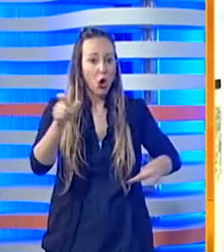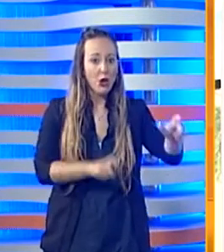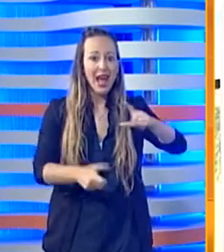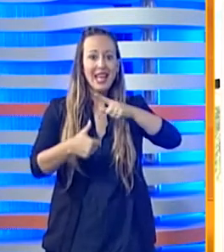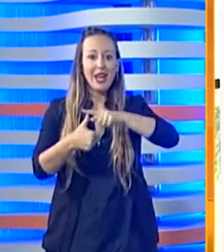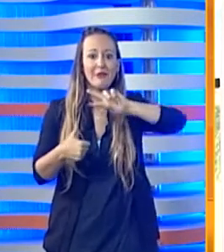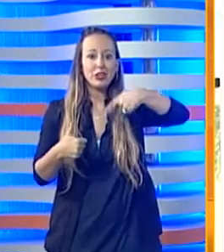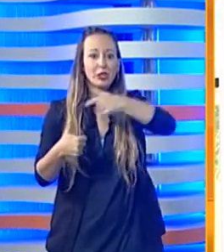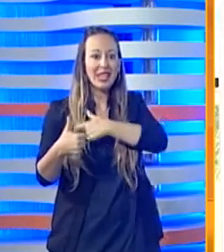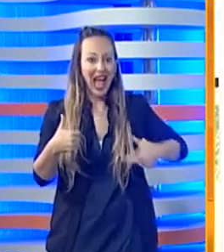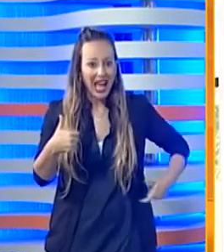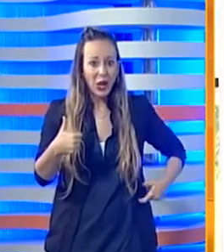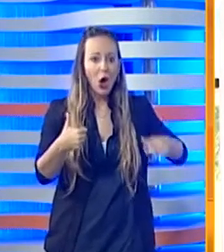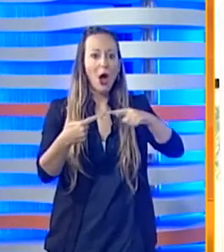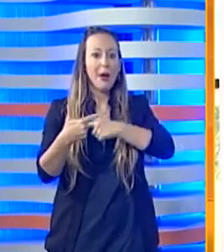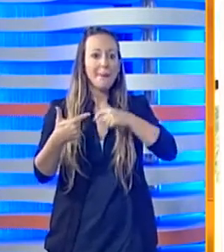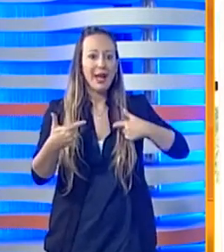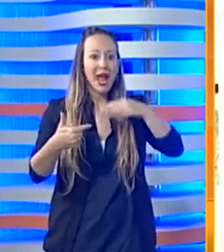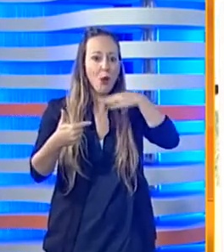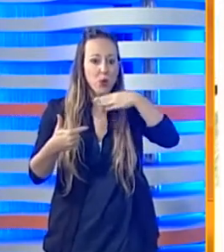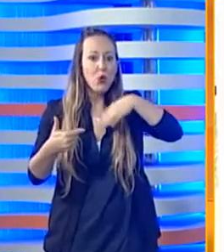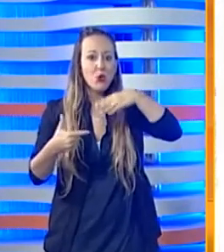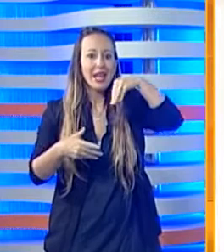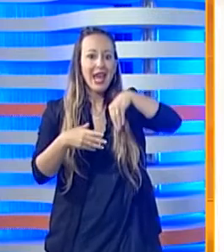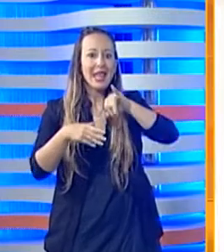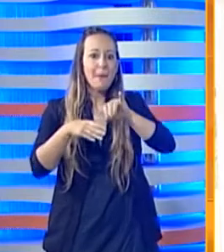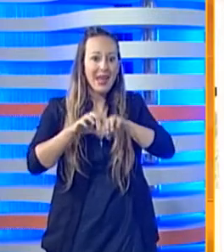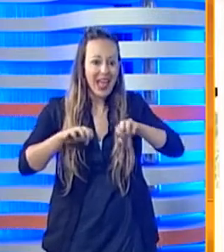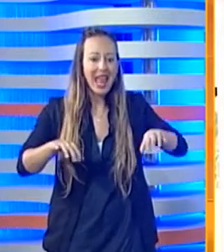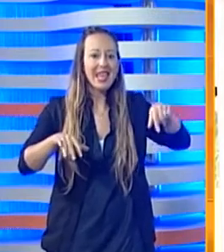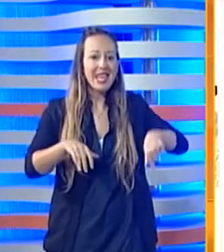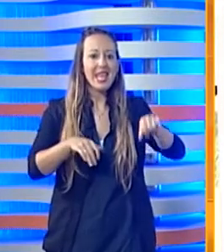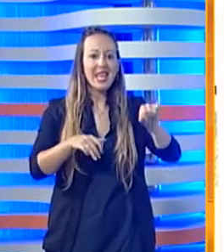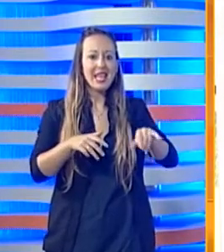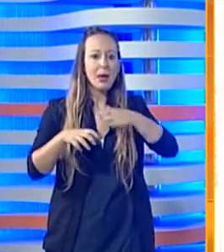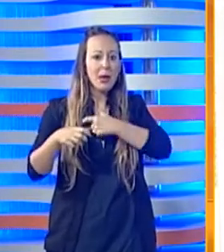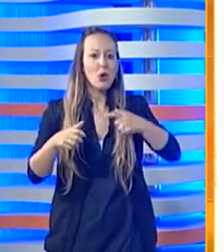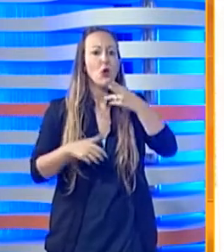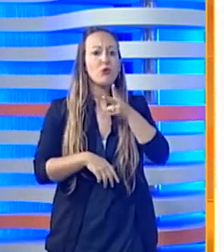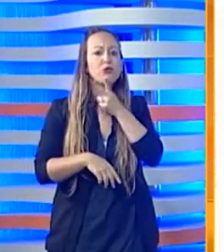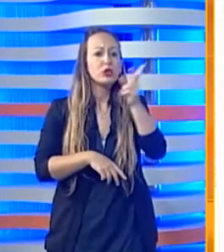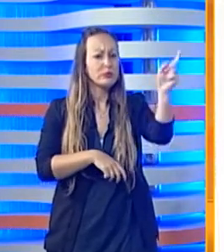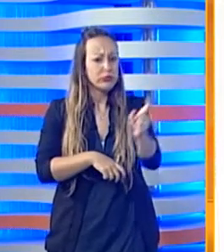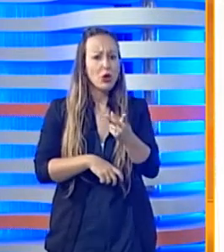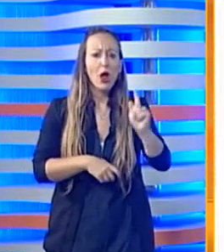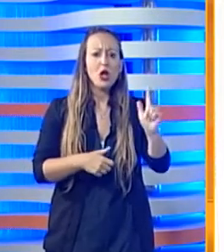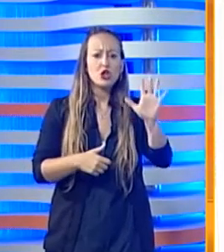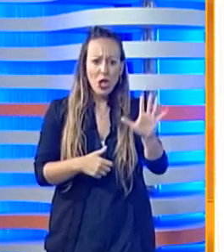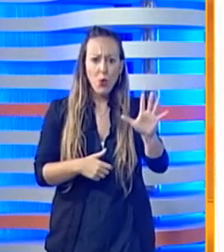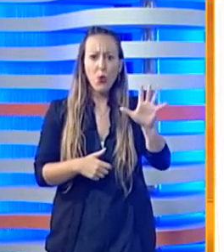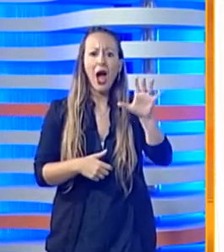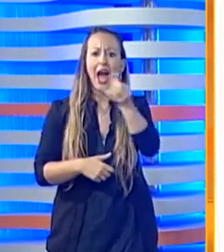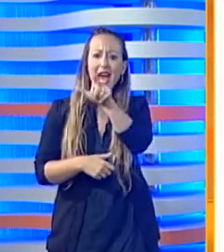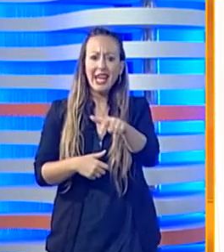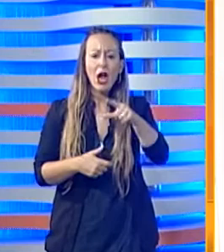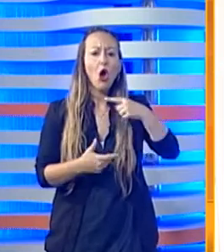vice sindaco, dipendenti comunali, imprenditori e un ispettore della polizia municipale.